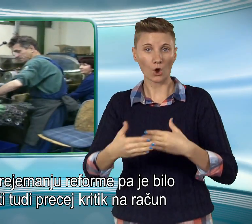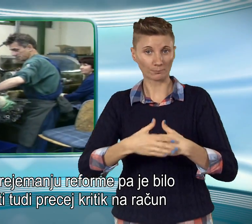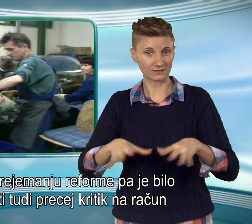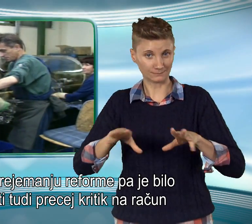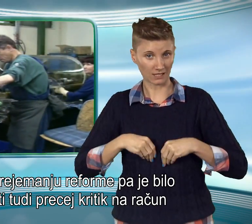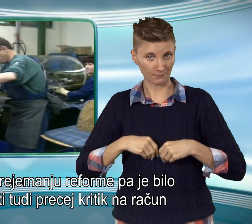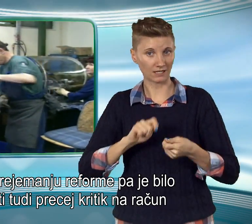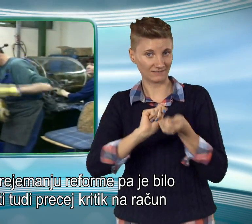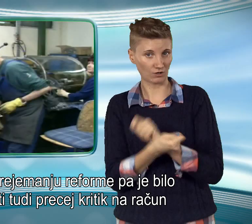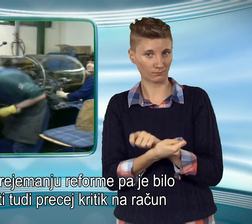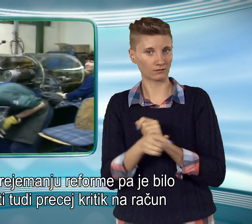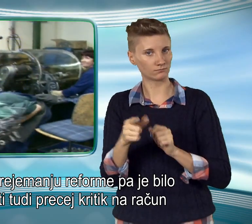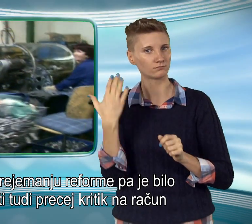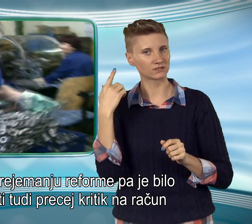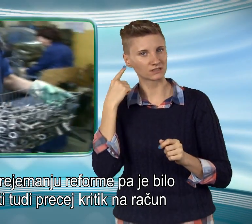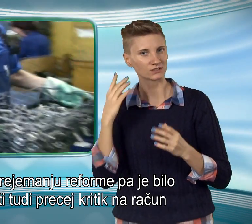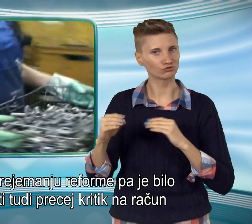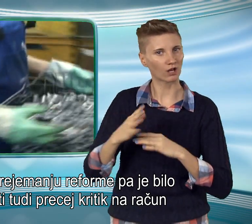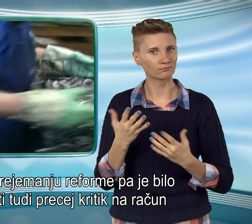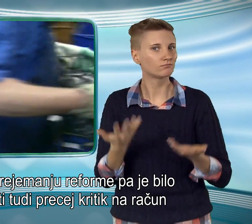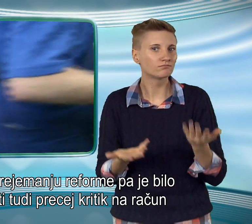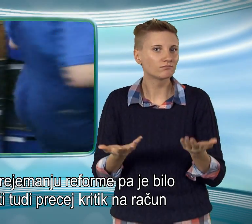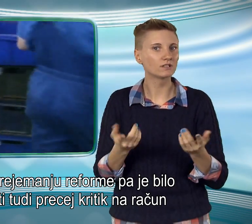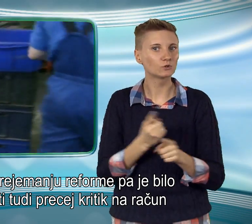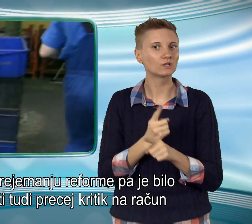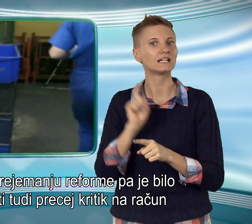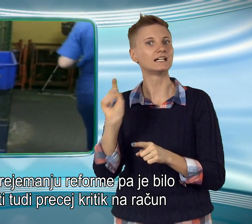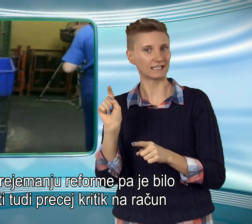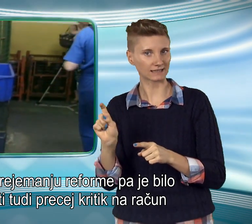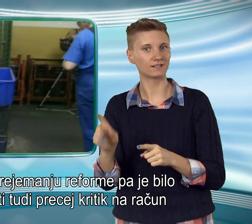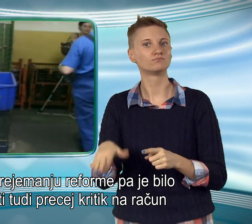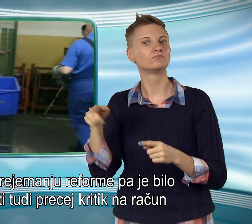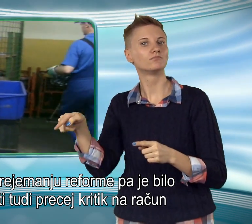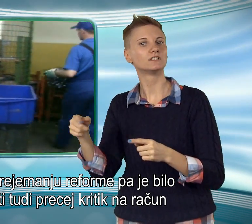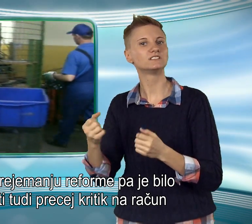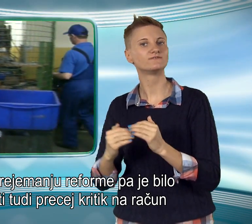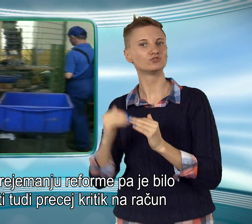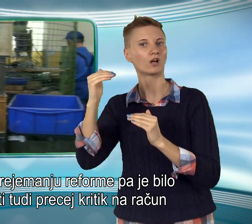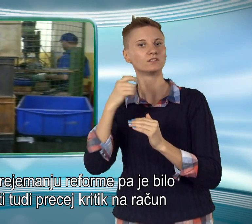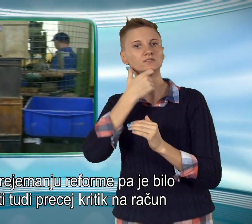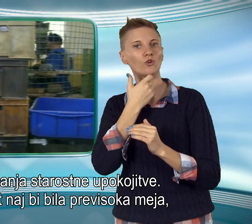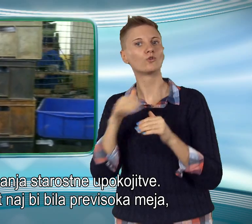Ob sprejemanju reforme je bilo slišati precej kritik na račun zvišanja starostne upokojitve.